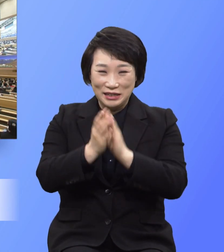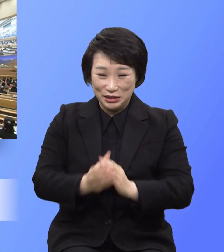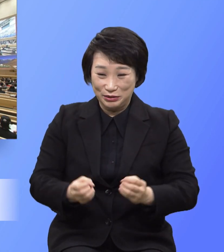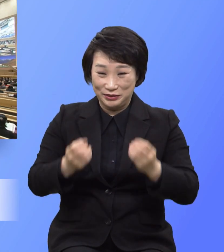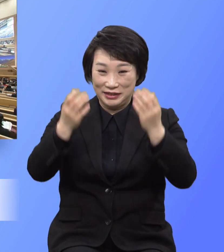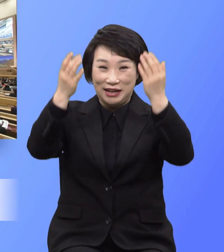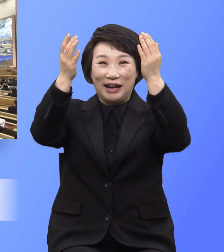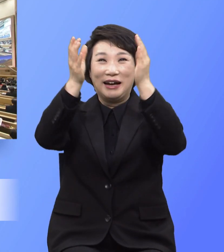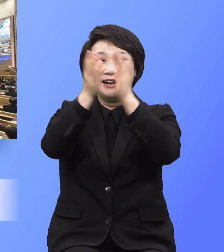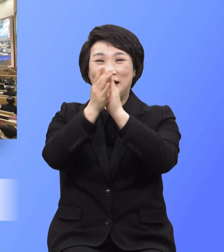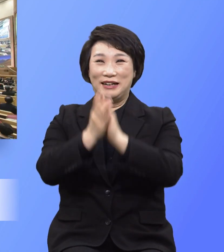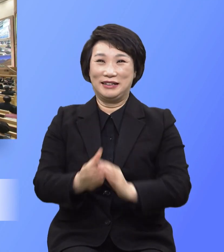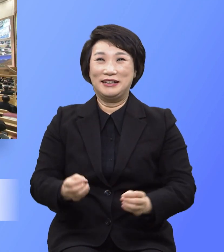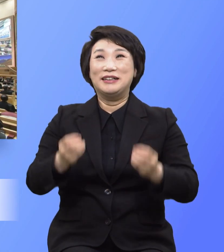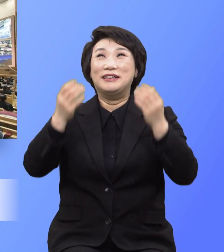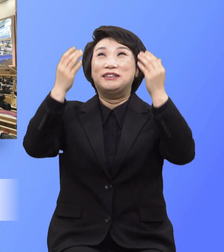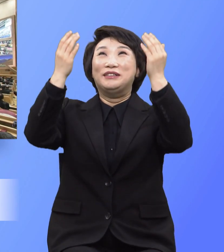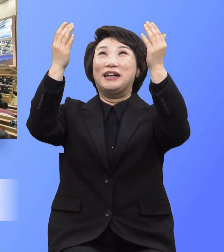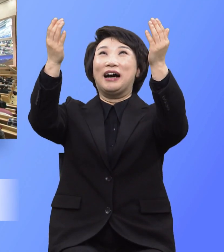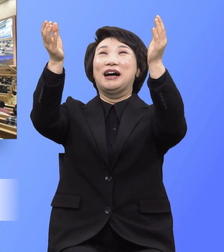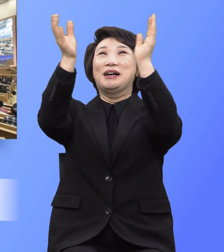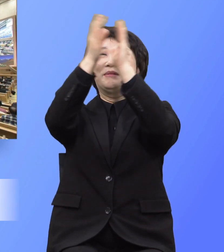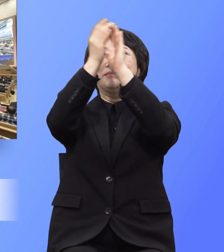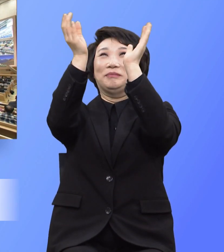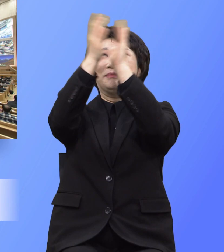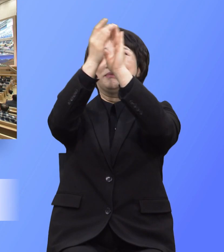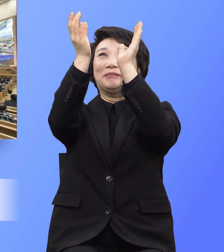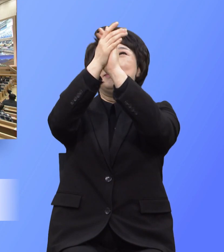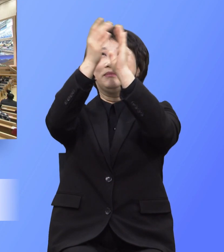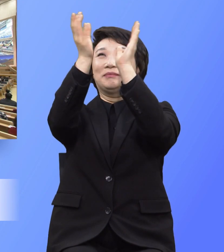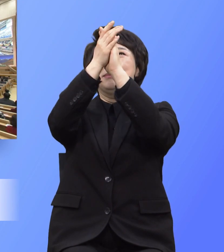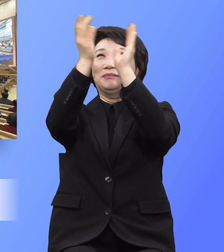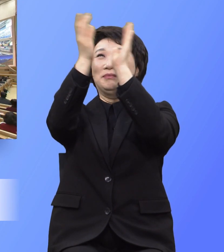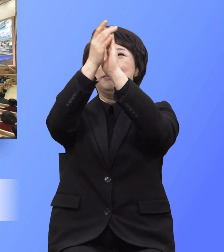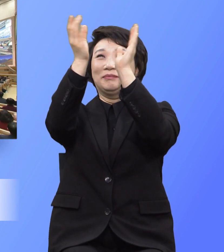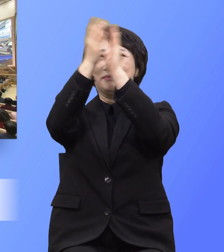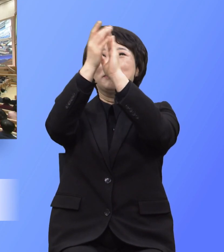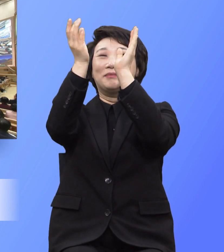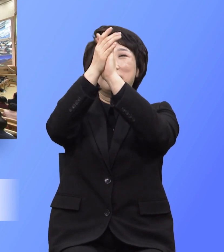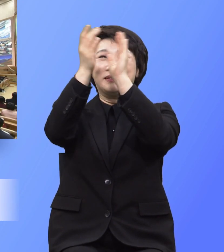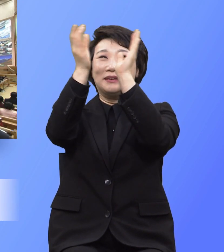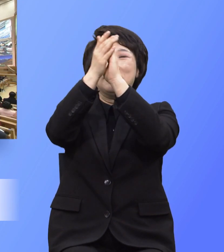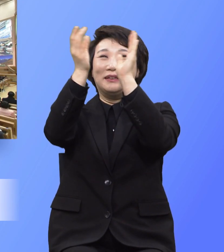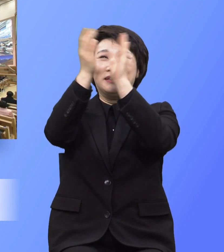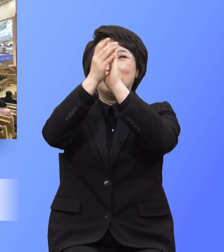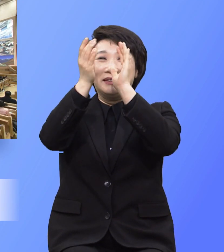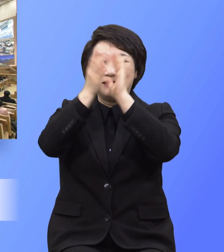할렐루야. 할렐루야. 할렐루야. 할렐루야.